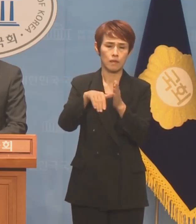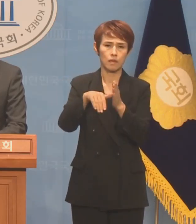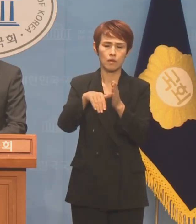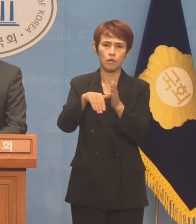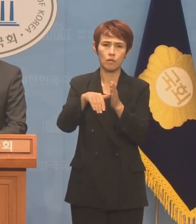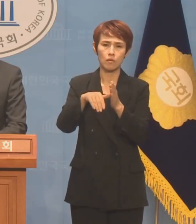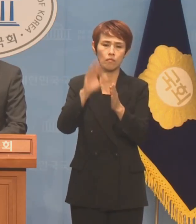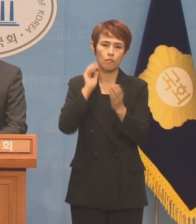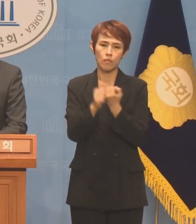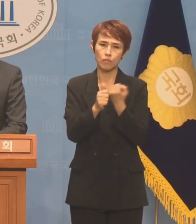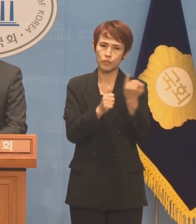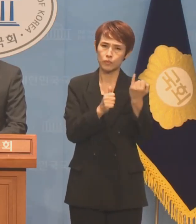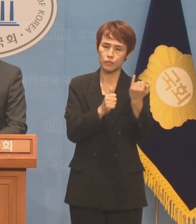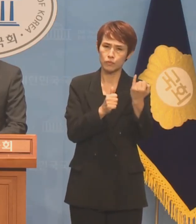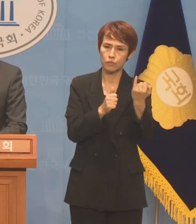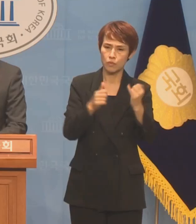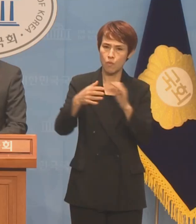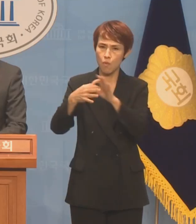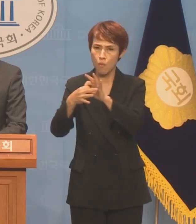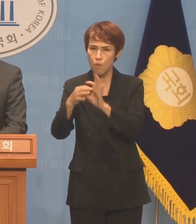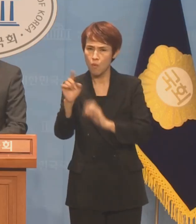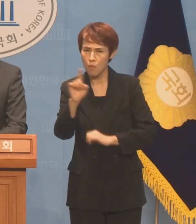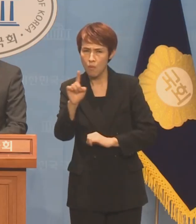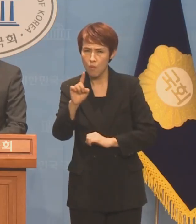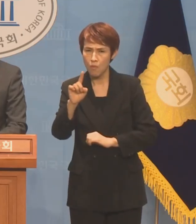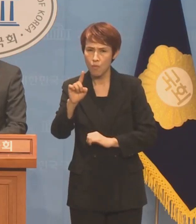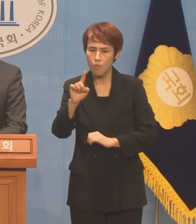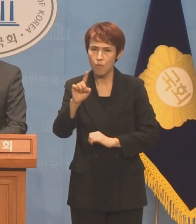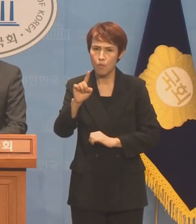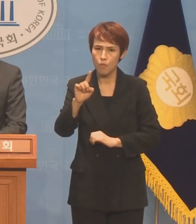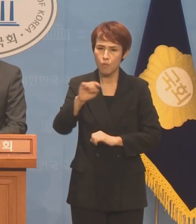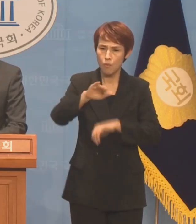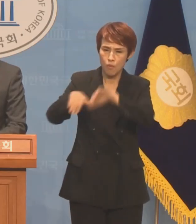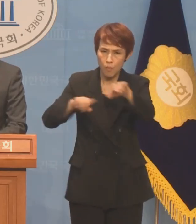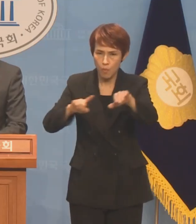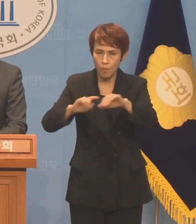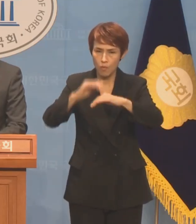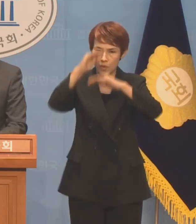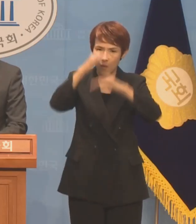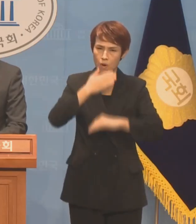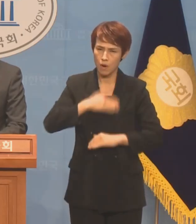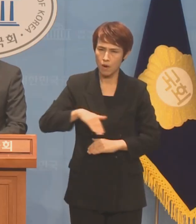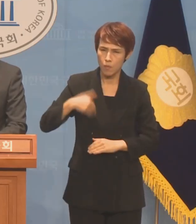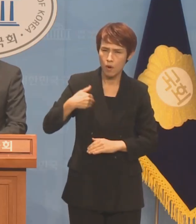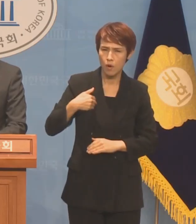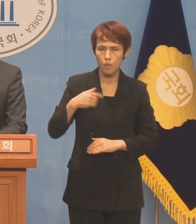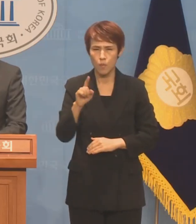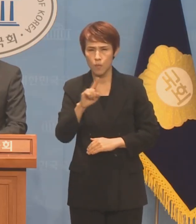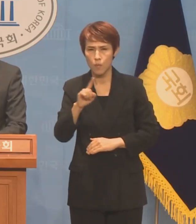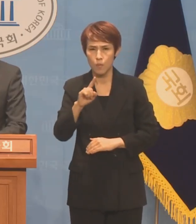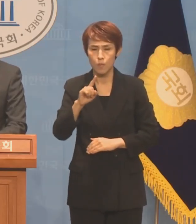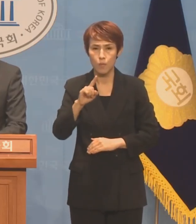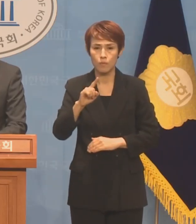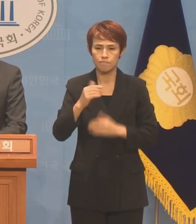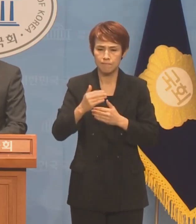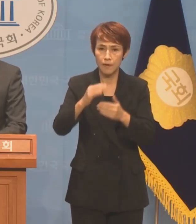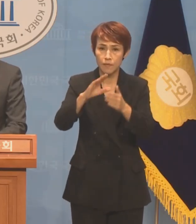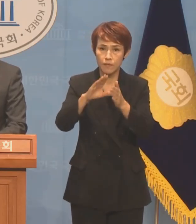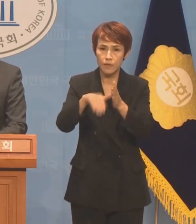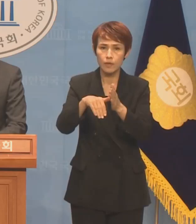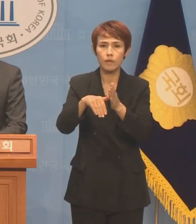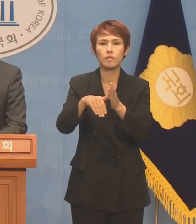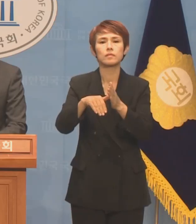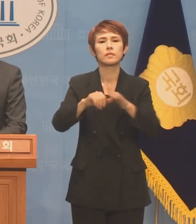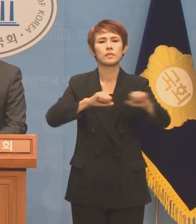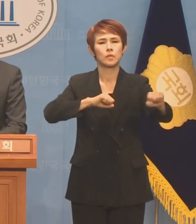어느 정도 김건희 씨가 개입하게 됐는지, 또 얼마나 알고 있는지, 또 그 과정에서 어떤